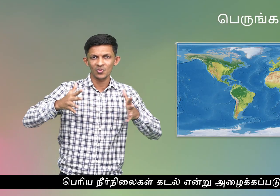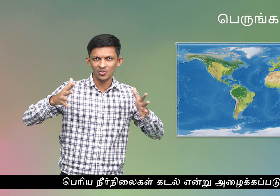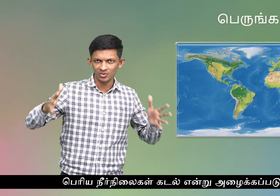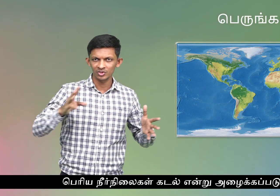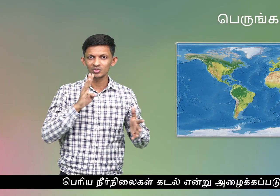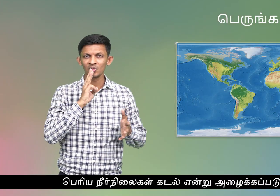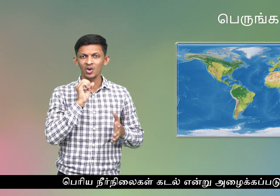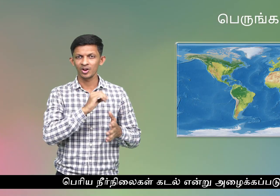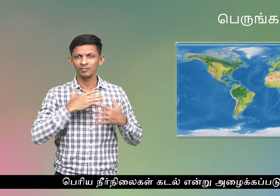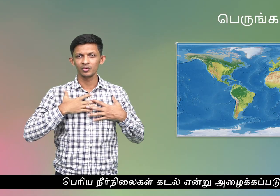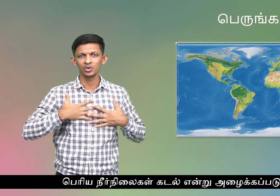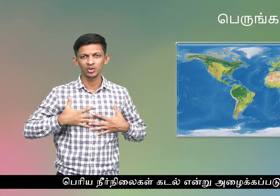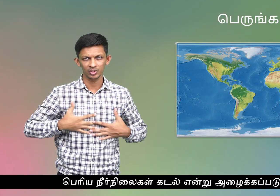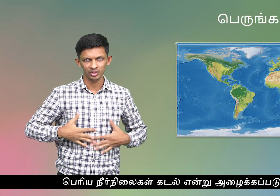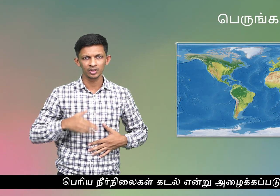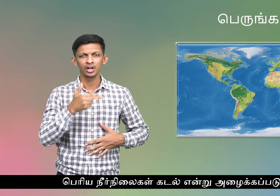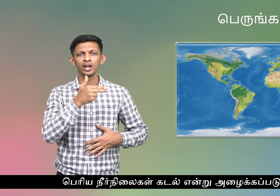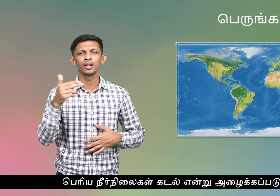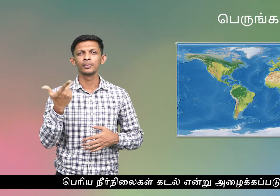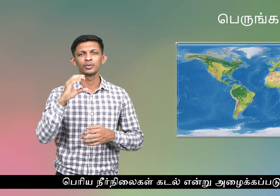பெரிய நீர்நிலைகள் கடல் என்று அழைக்கப்படுகின்றன.